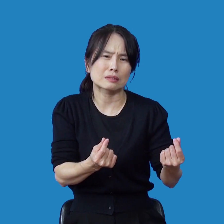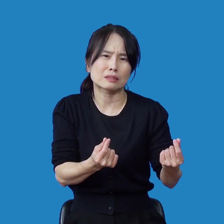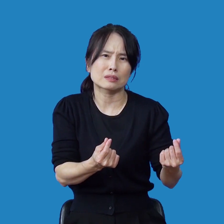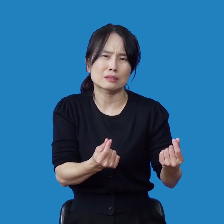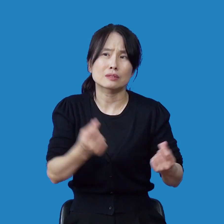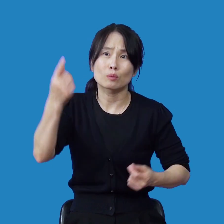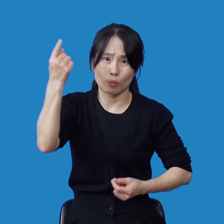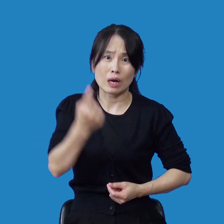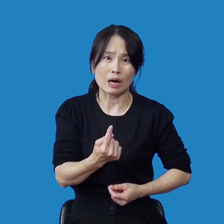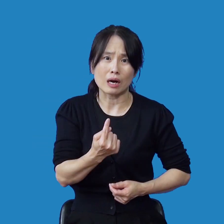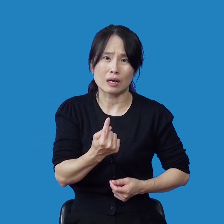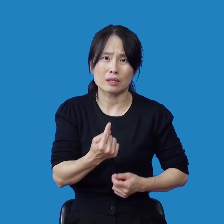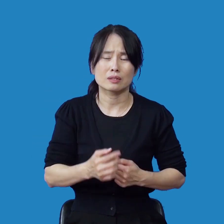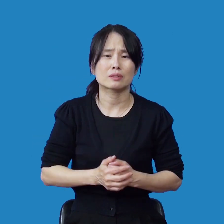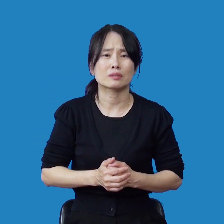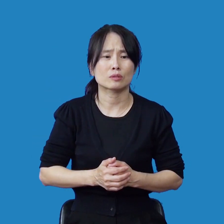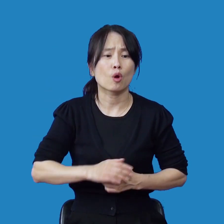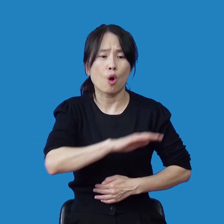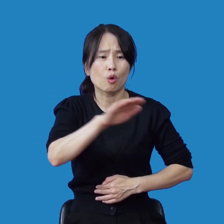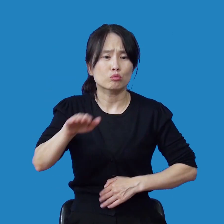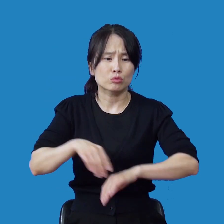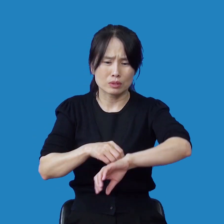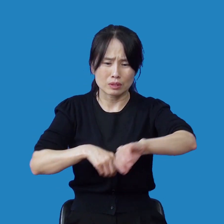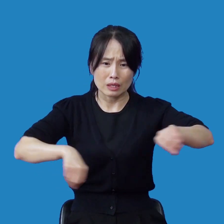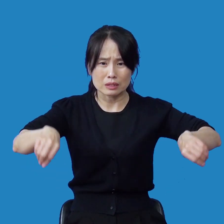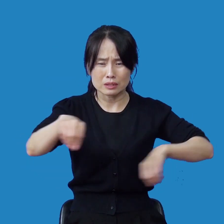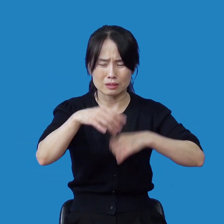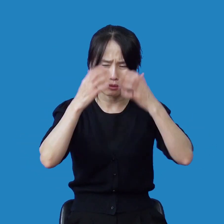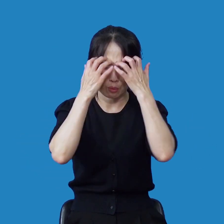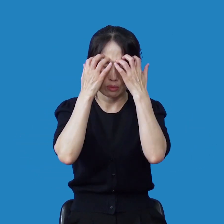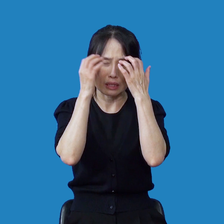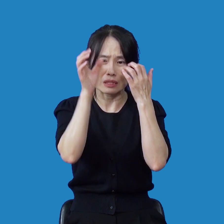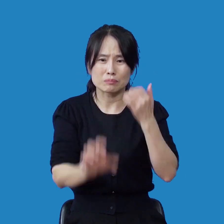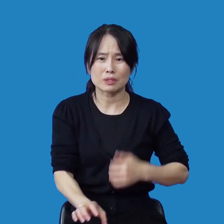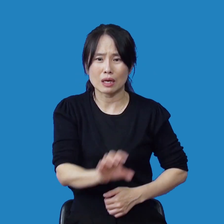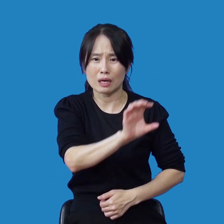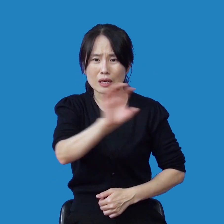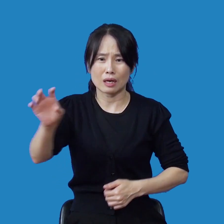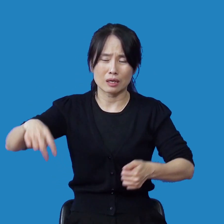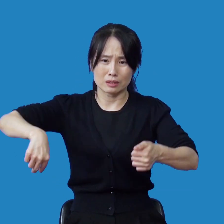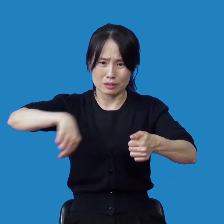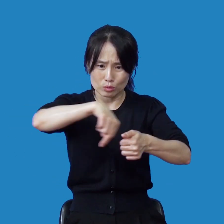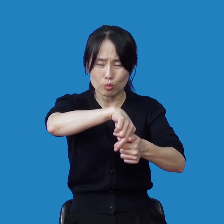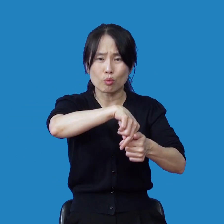낮아지셨습니다. 그리고 우리 대신 고난의 십자가를 지고 가셨습니다.